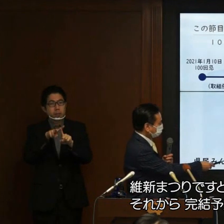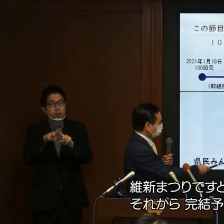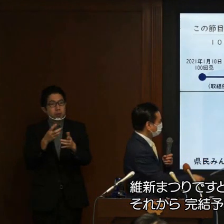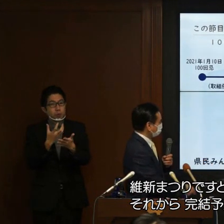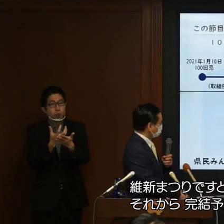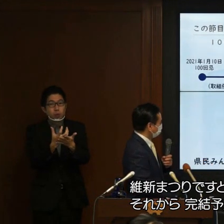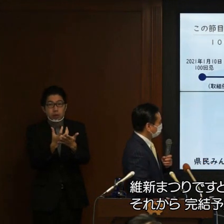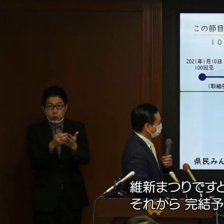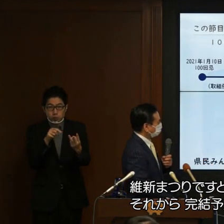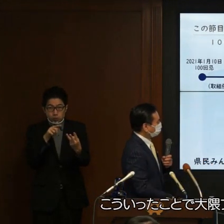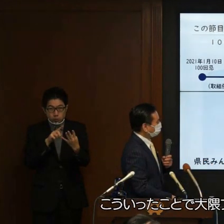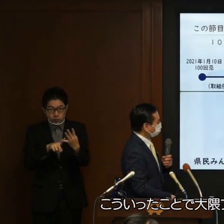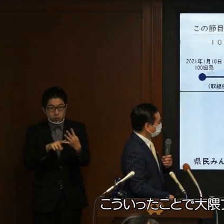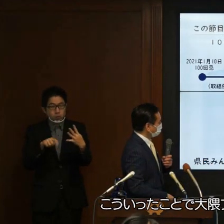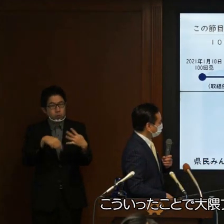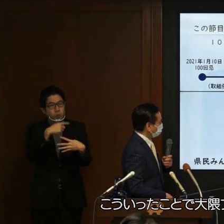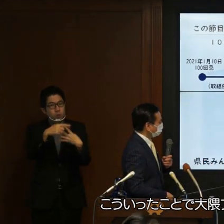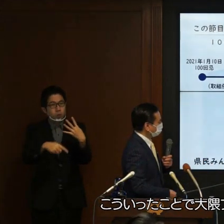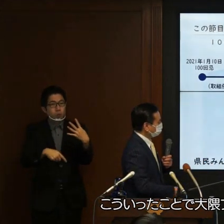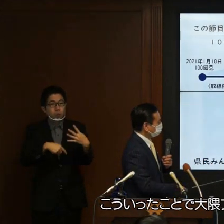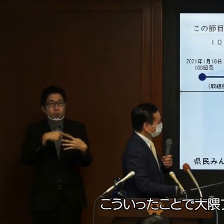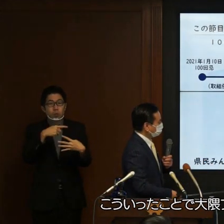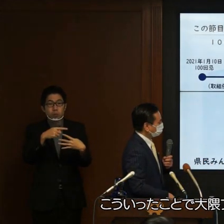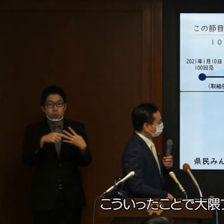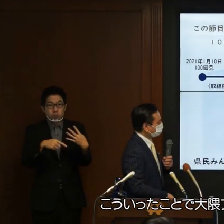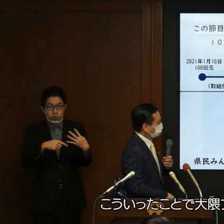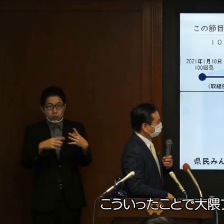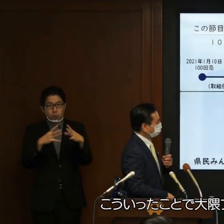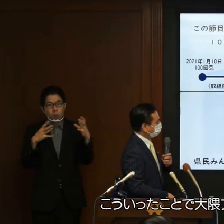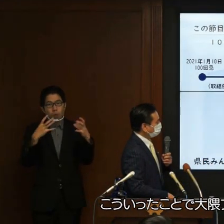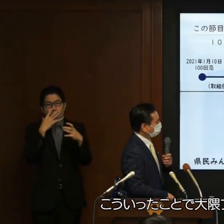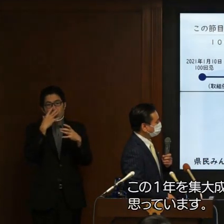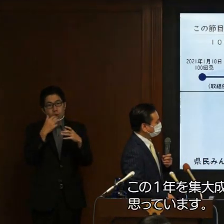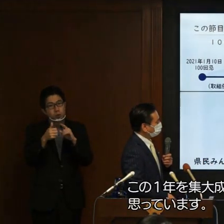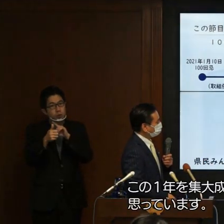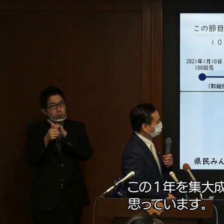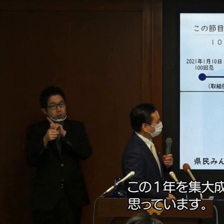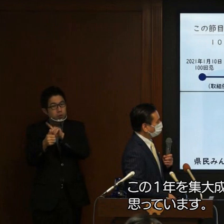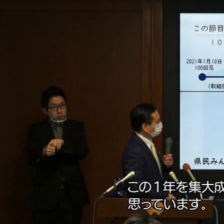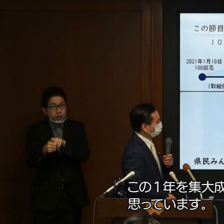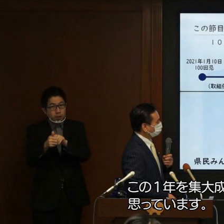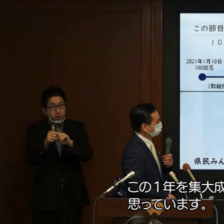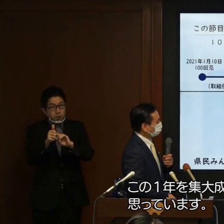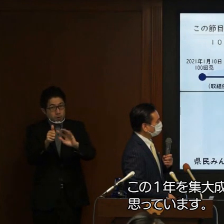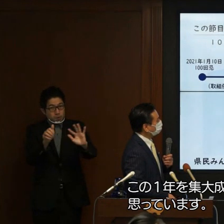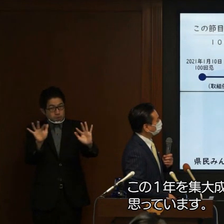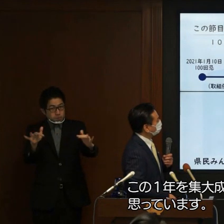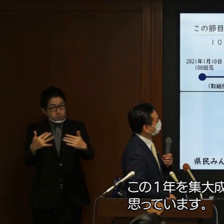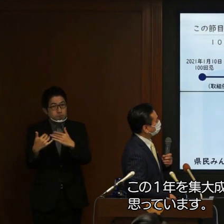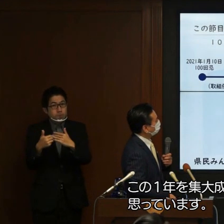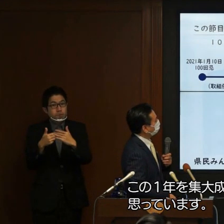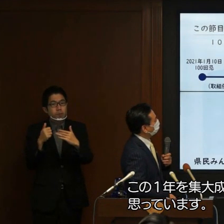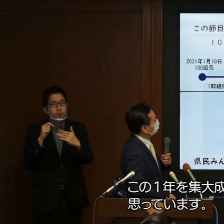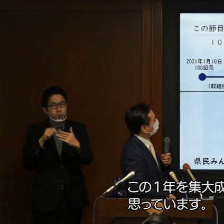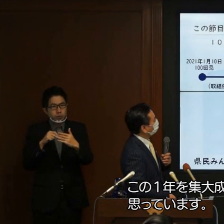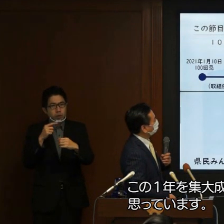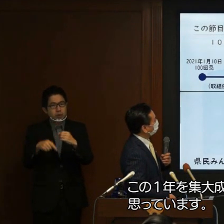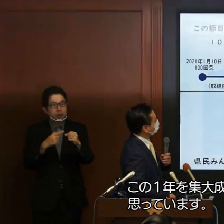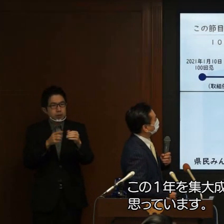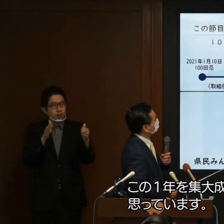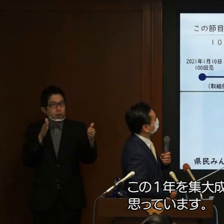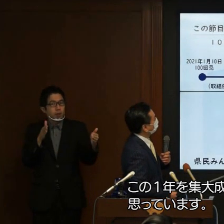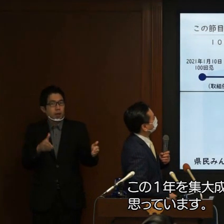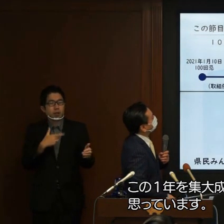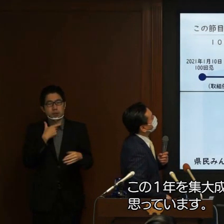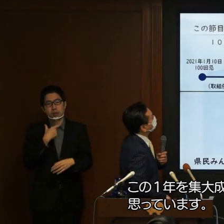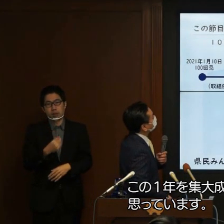予定の小説だとか、こういったことで大隈ムーブメントを起こして、この1年を集大成の年にしたいと思っ